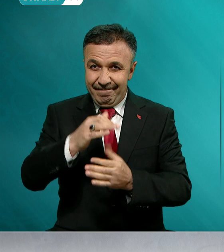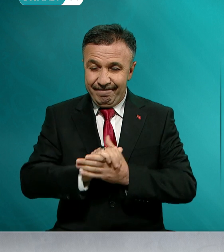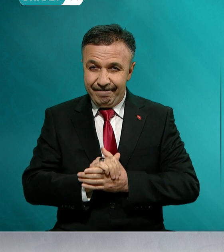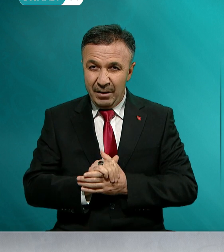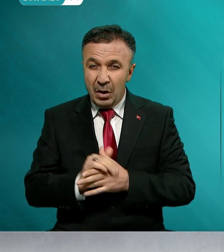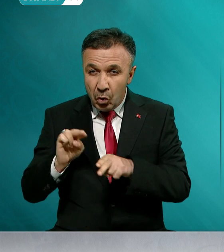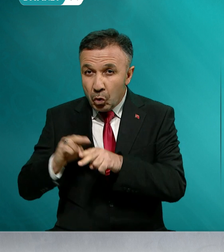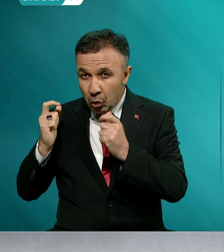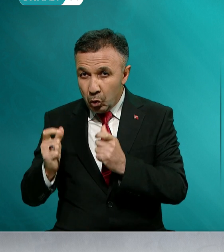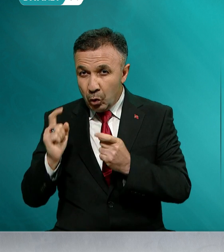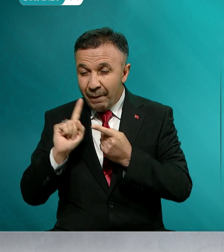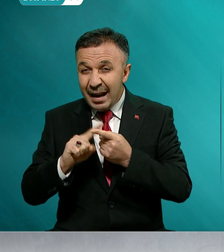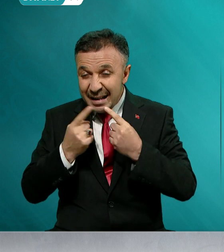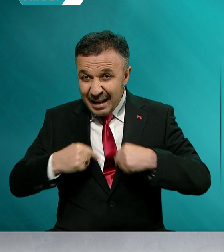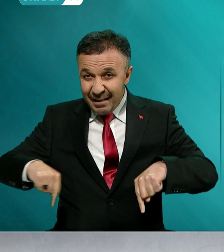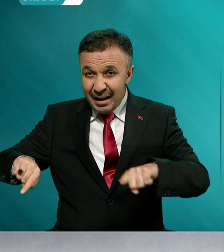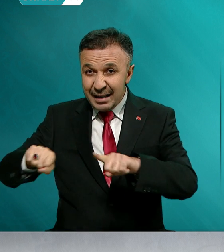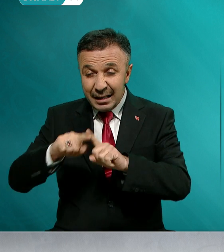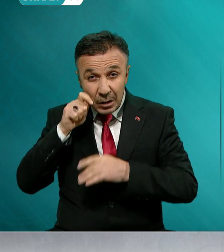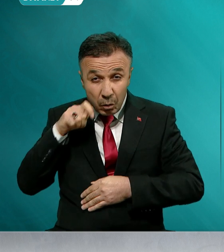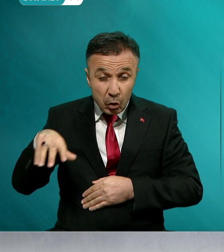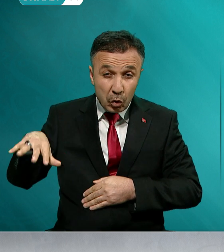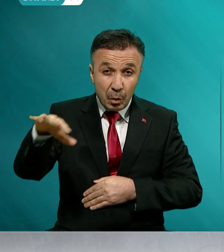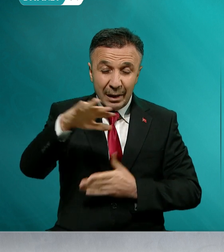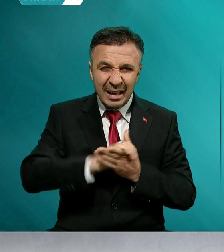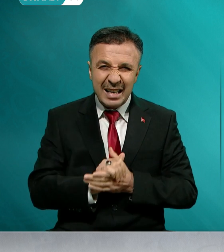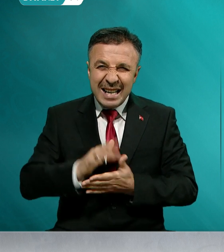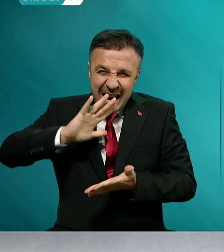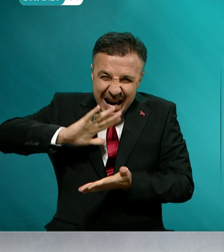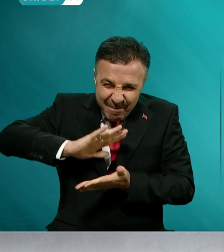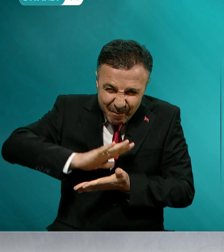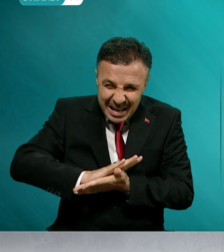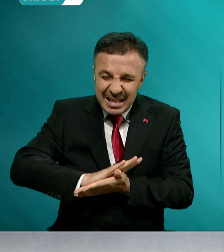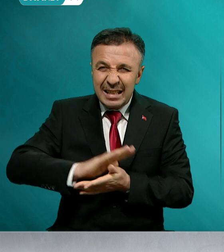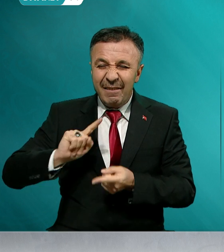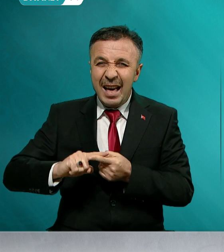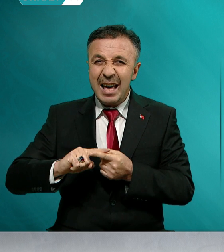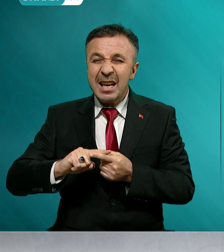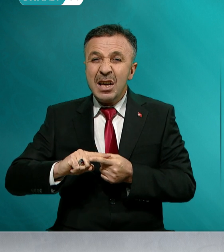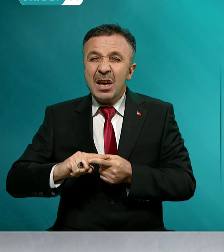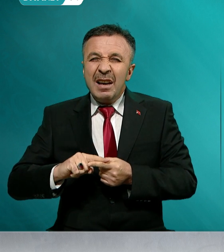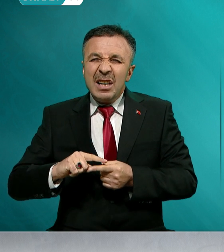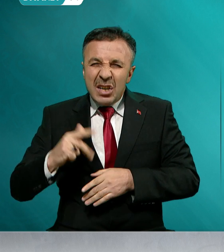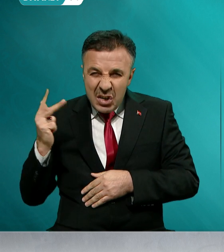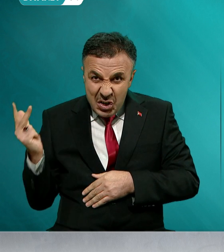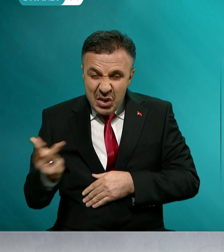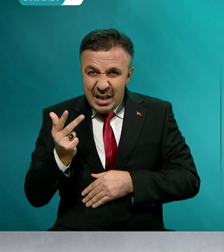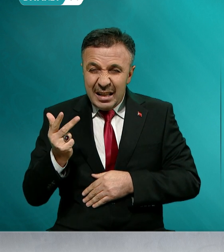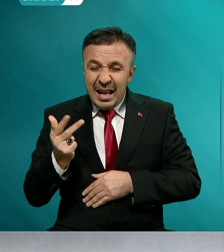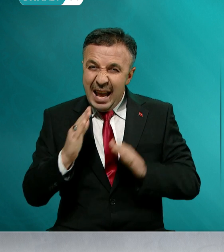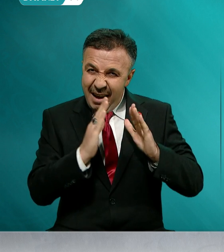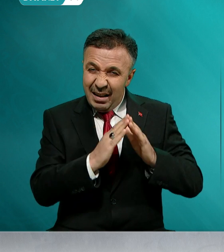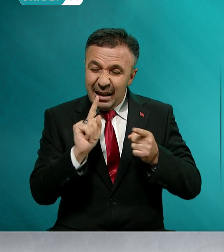Kudüs ve çevresinde ki Müslümanları baskı ve şiddetle evlerinden yurtlarından